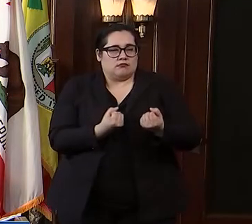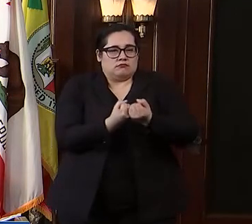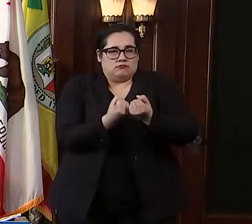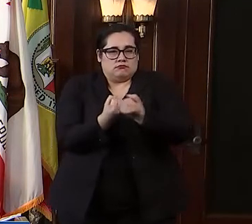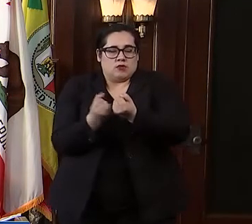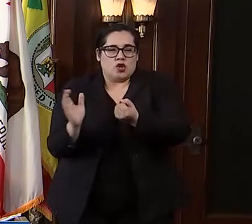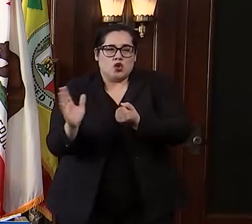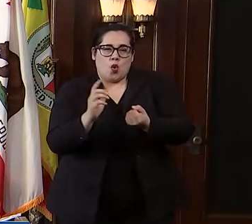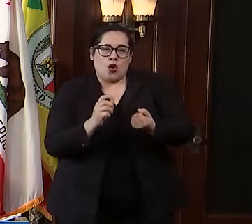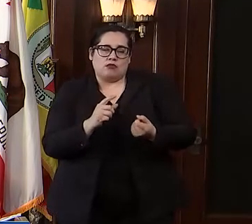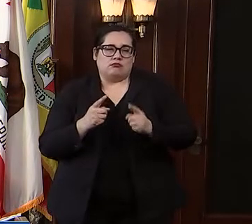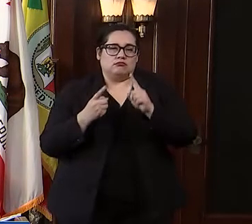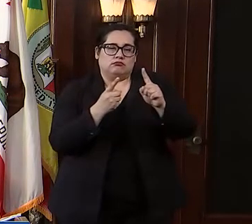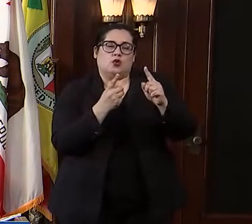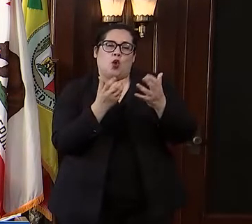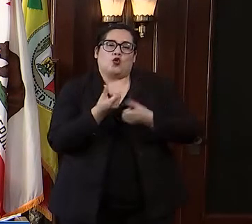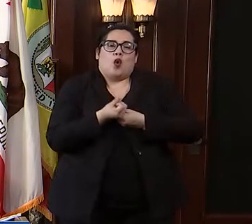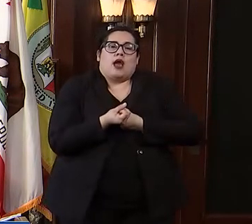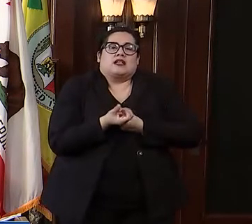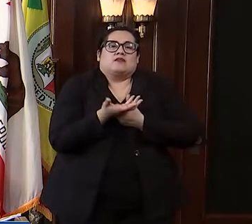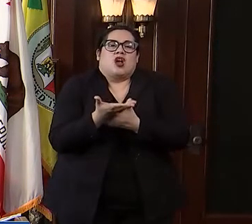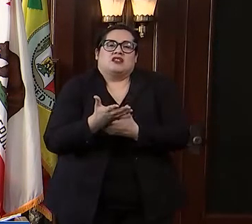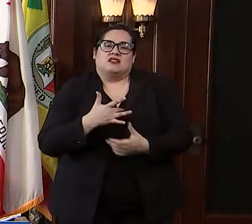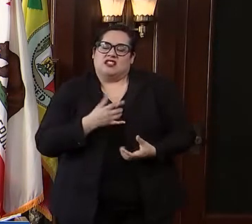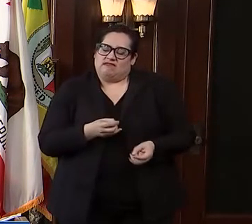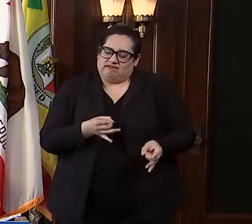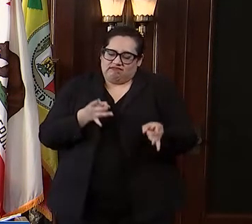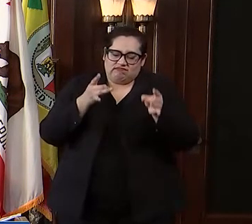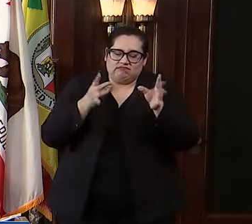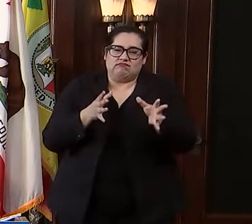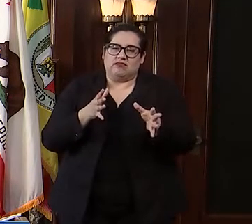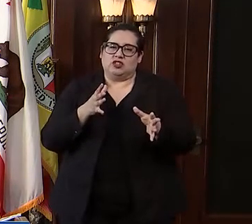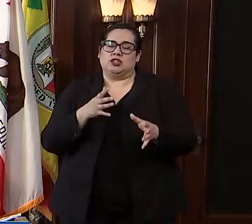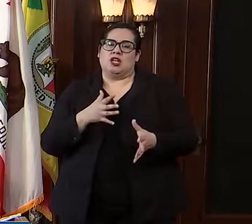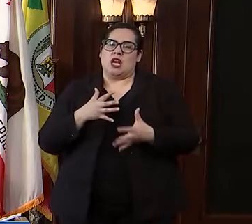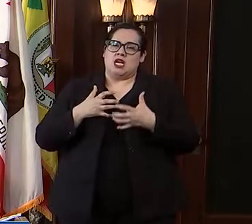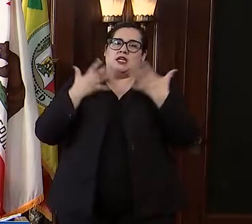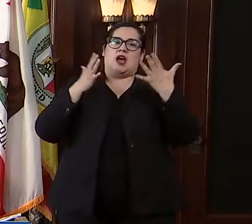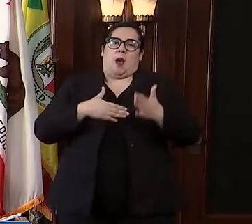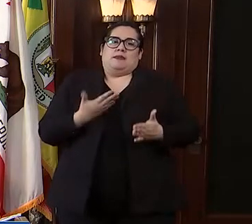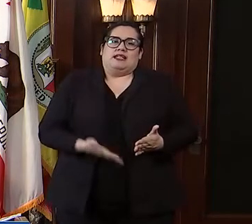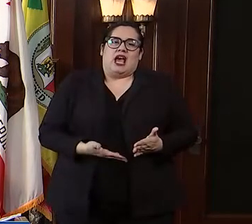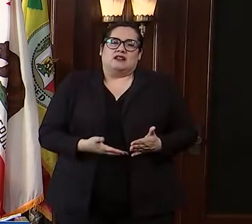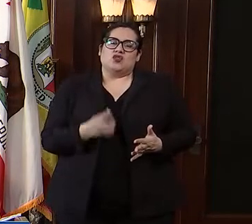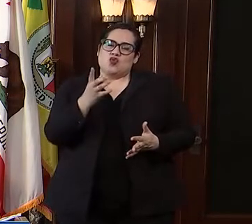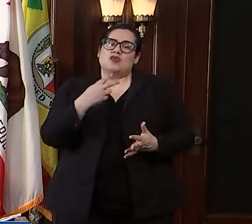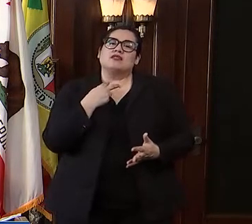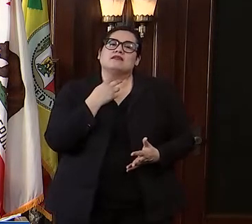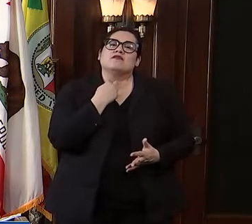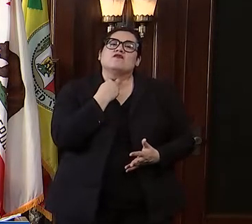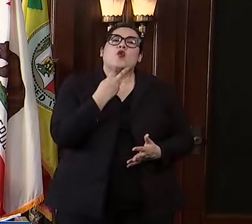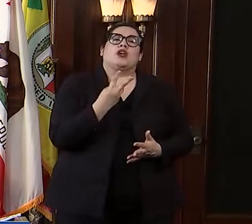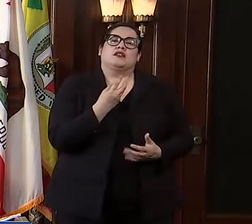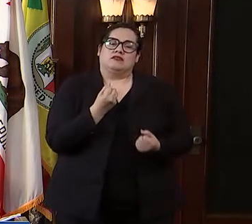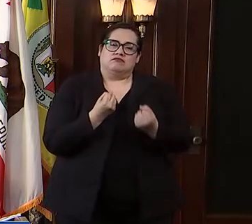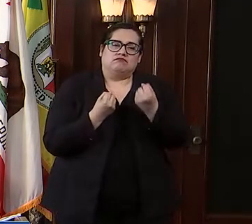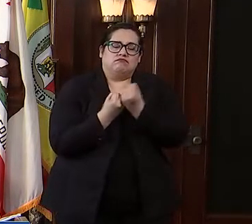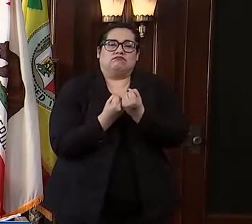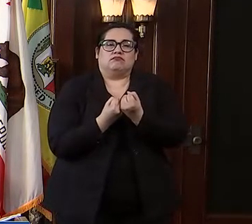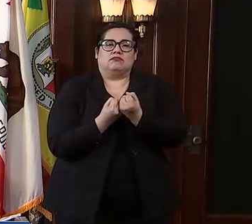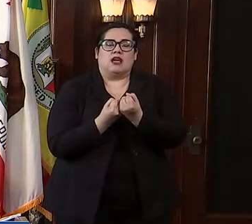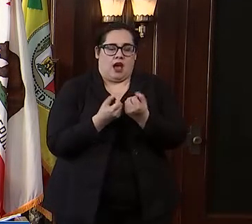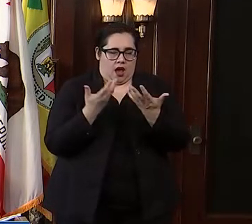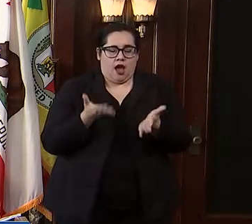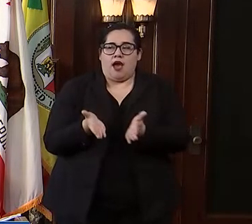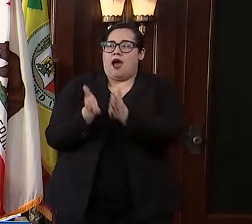para expresar su indignación y alzar sus voces. Le he pedido a nuestra policía